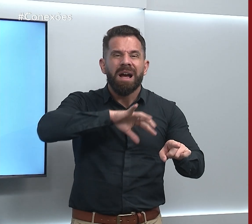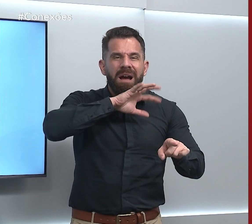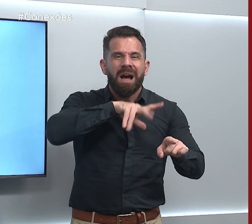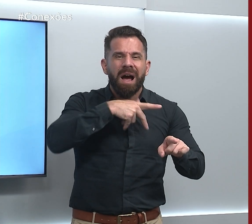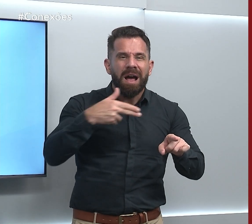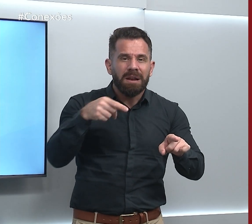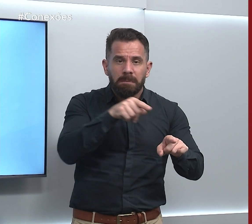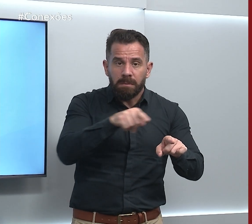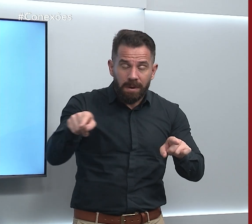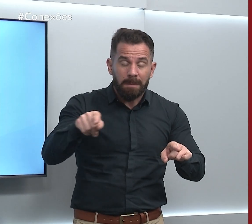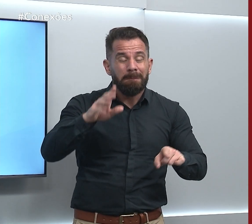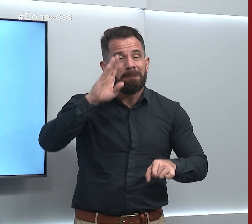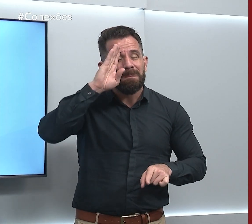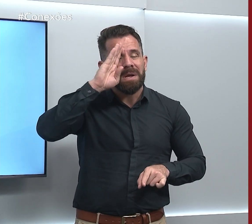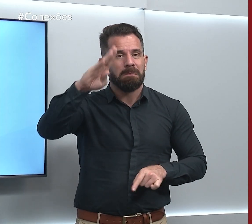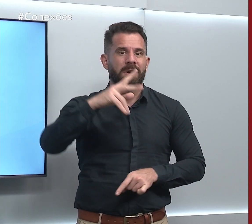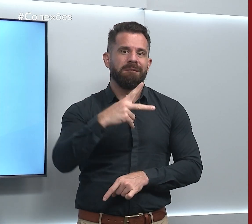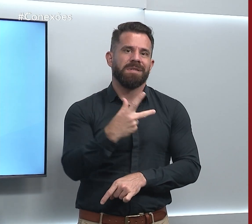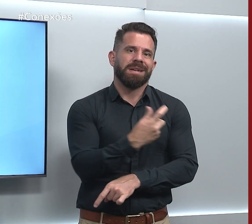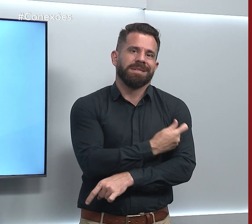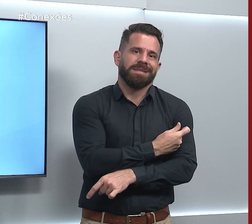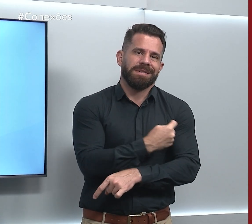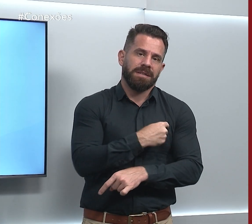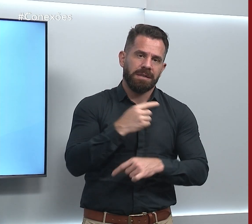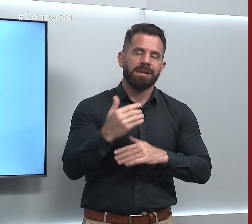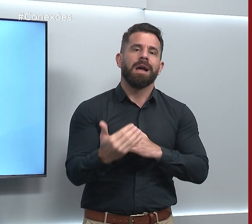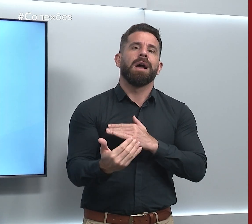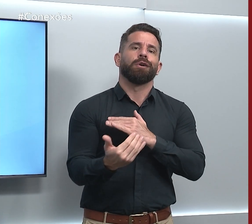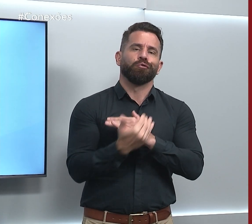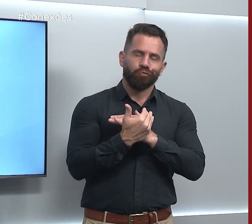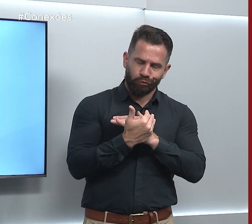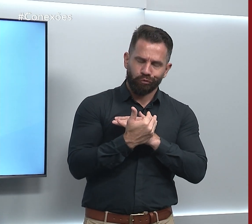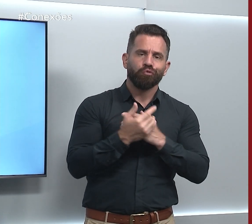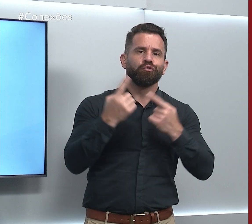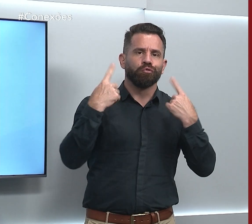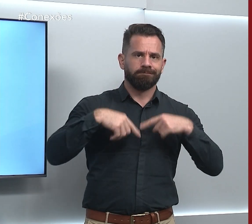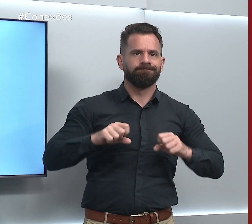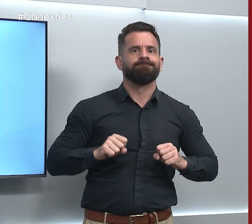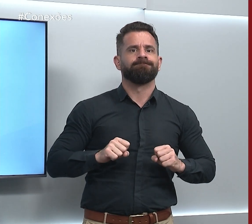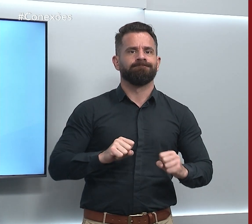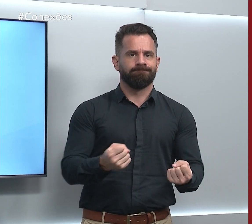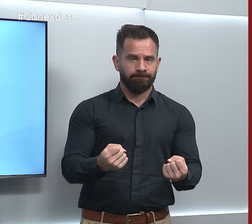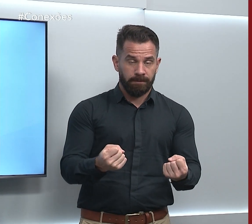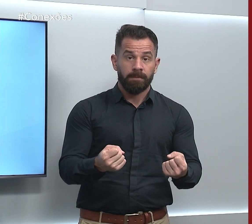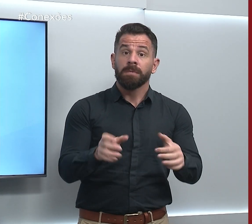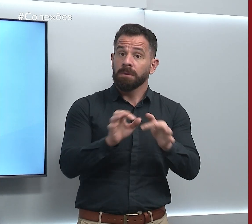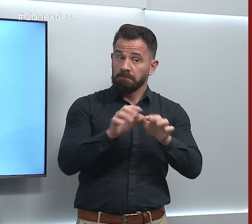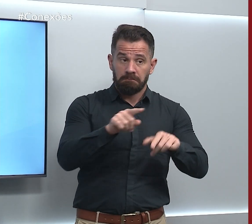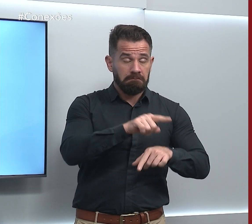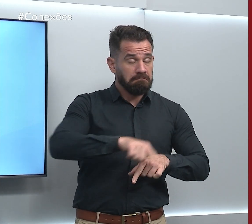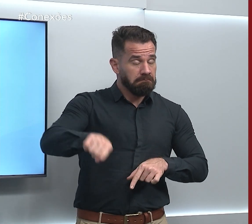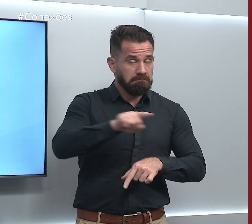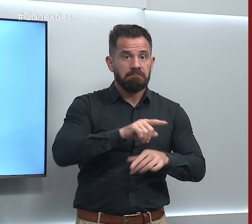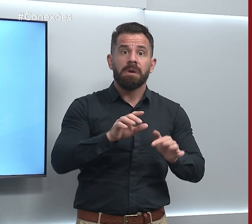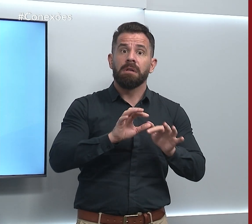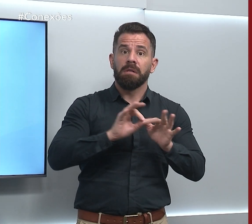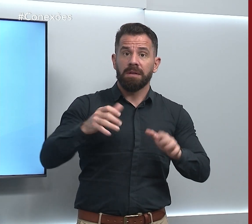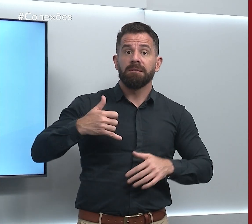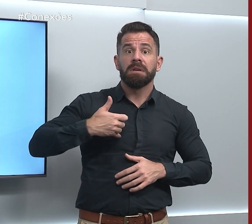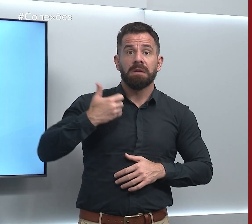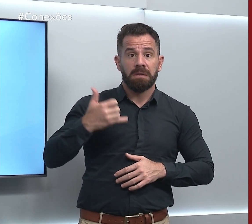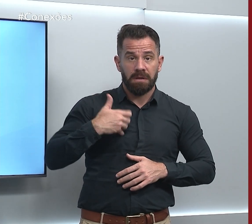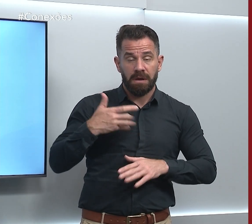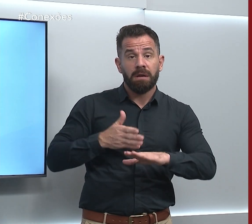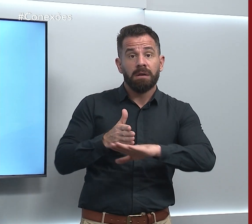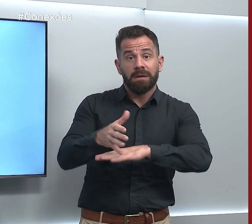é a vacina, disponível para todas as idades. A vacina pode ser aplicada de graça em postos de